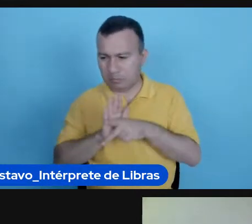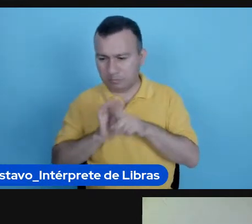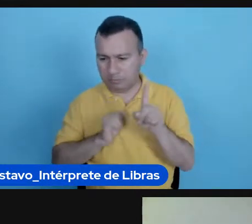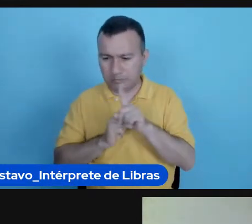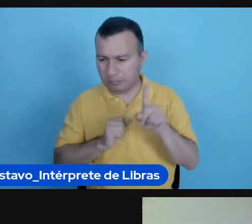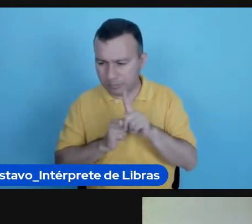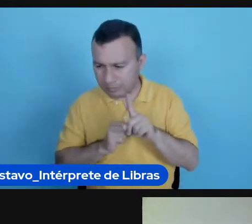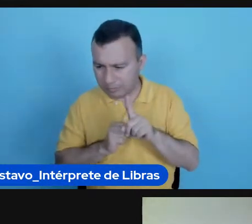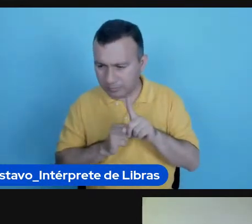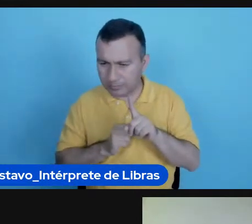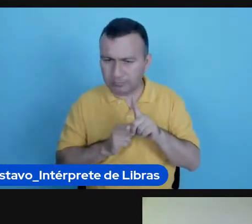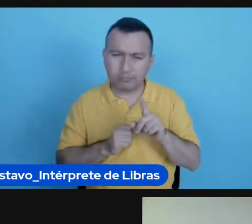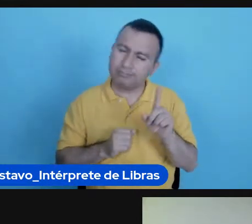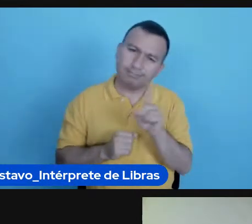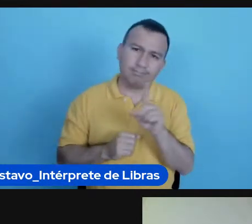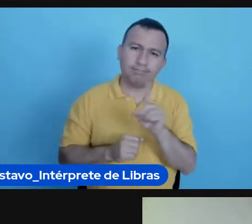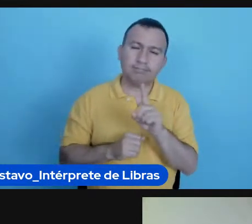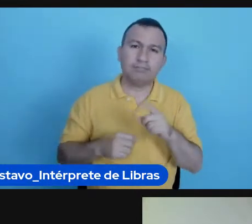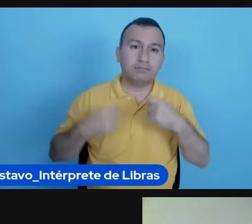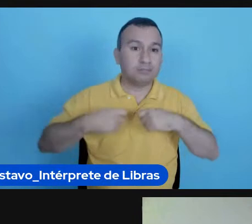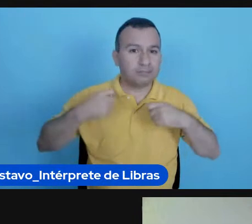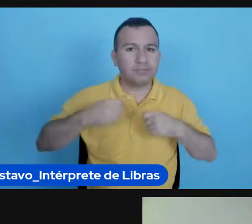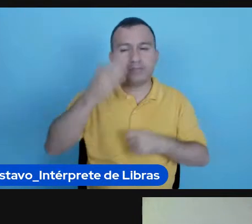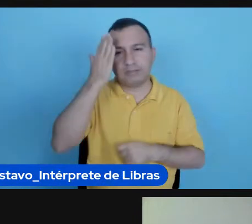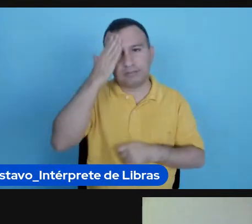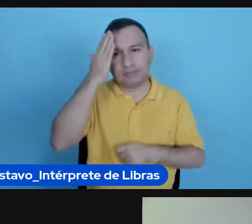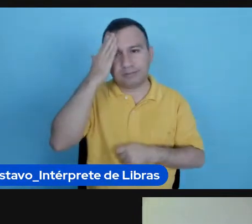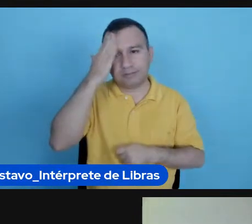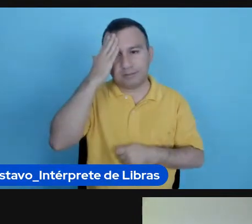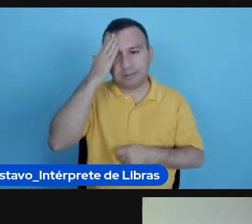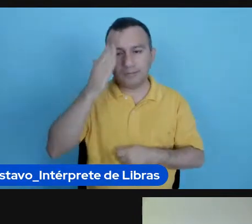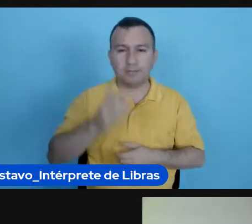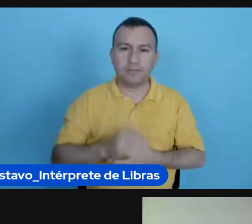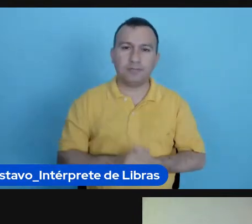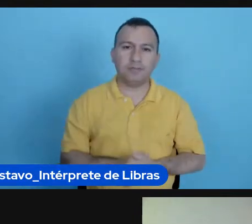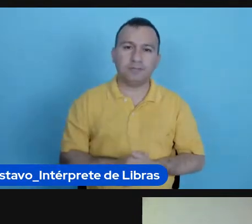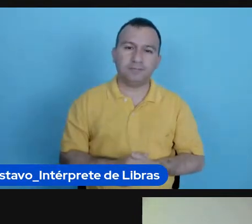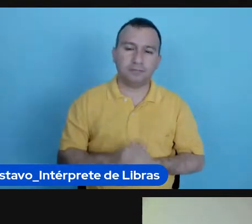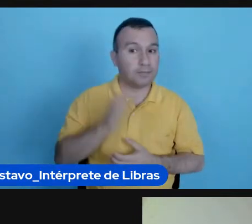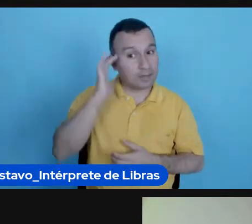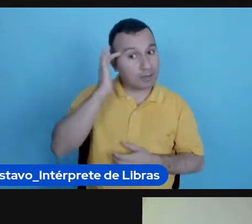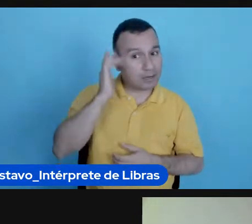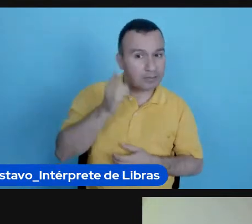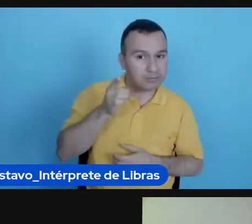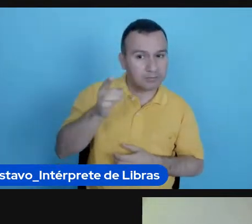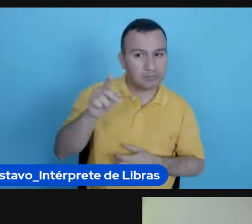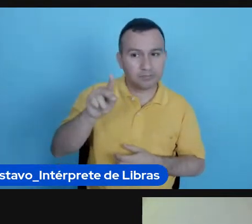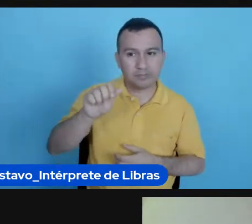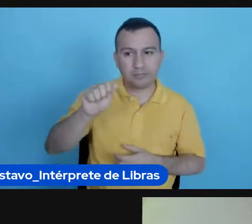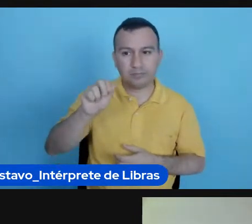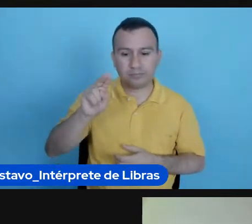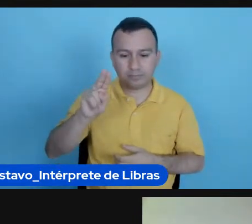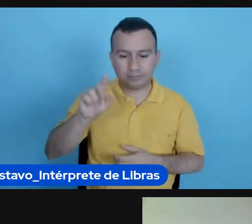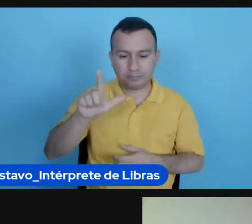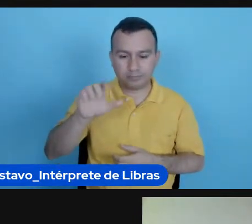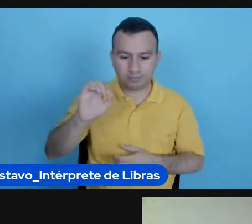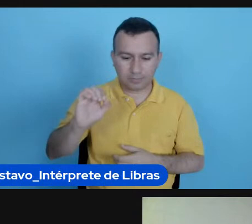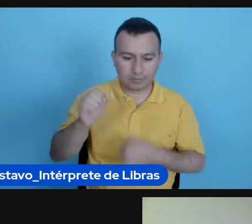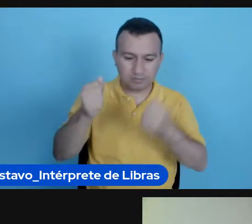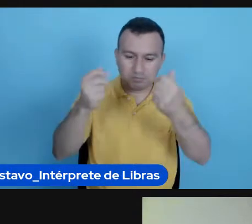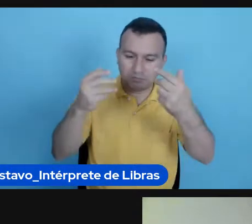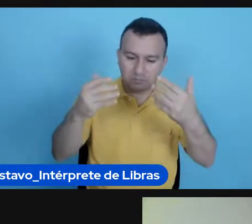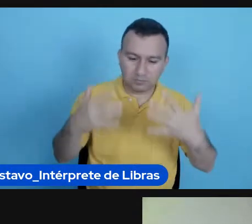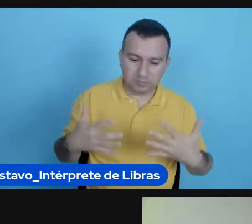acho que isso é fundamental, reconhecer isso, né? Porque eu acho que é isso que você fala, Paulo, né? Também de reconhecer esses desejos de querer estar